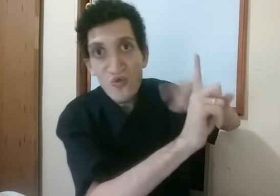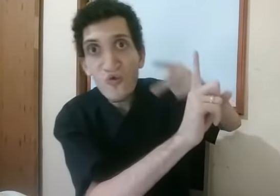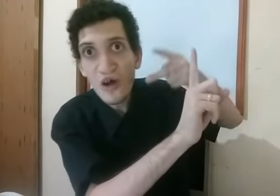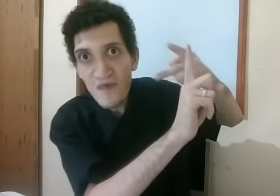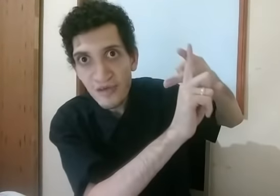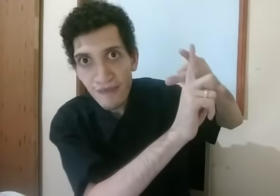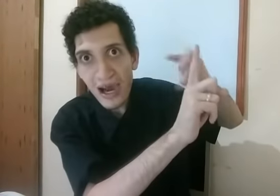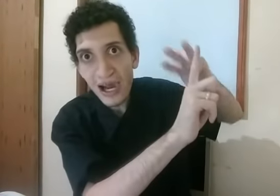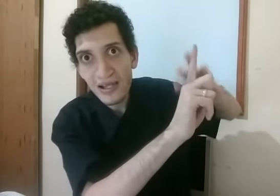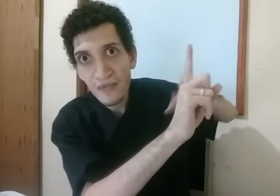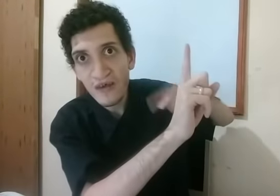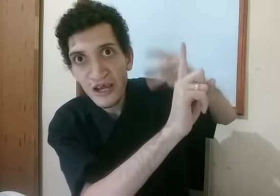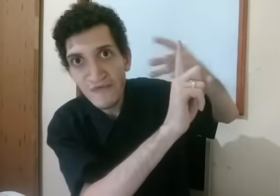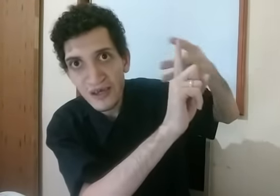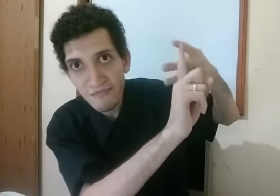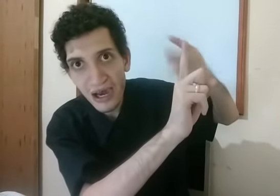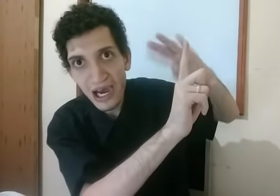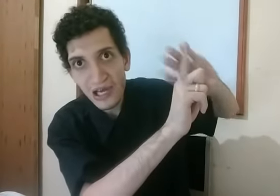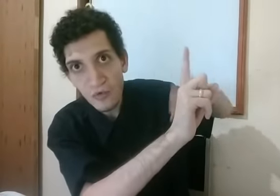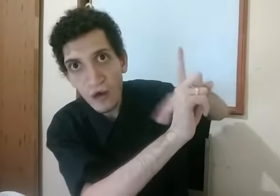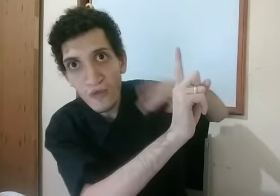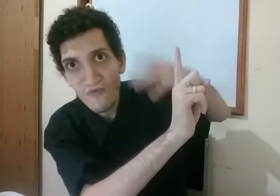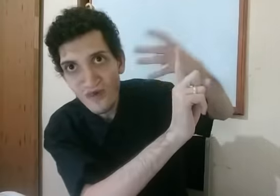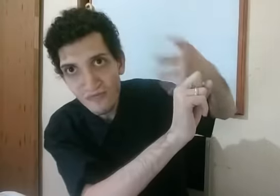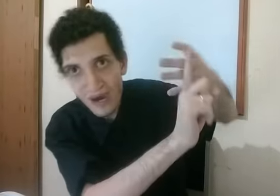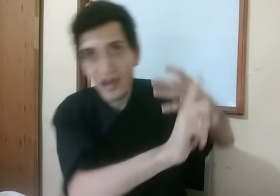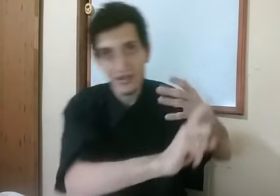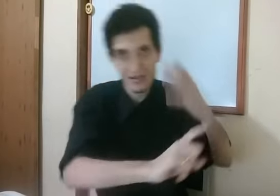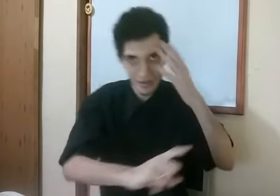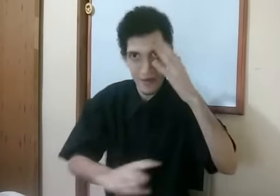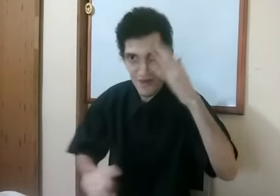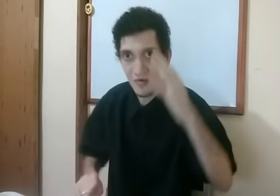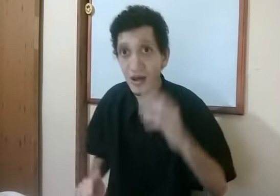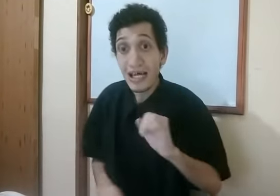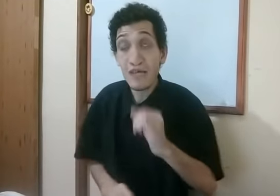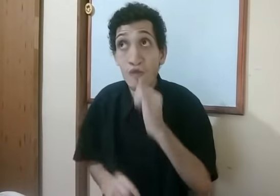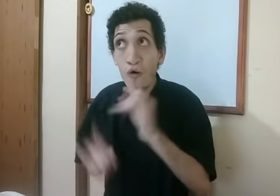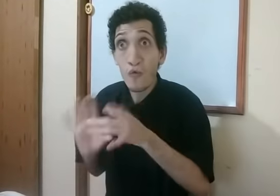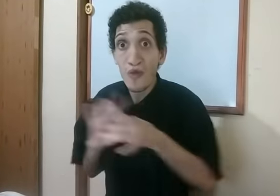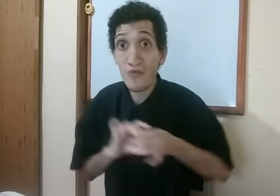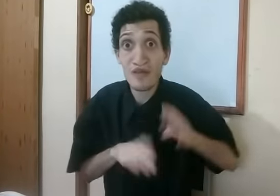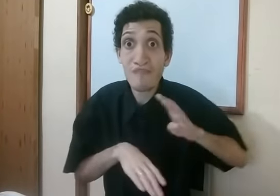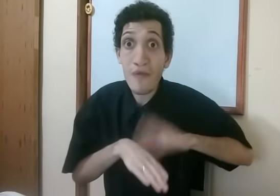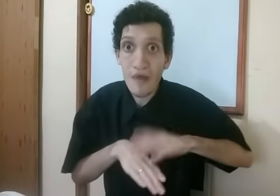duas vezes mais, três vezes mais, quatro vezes mais, entendeu? Se for conteúdo de